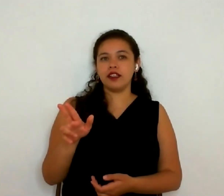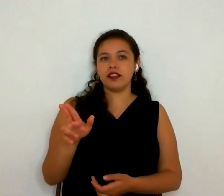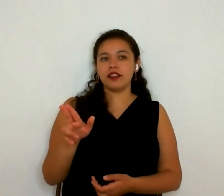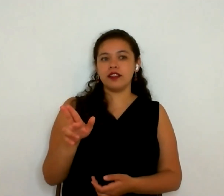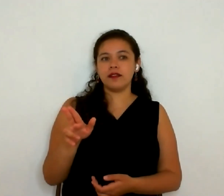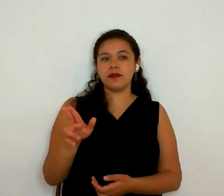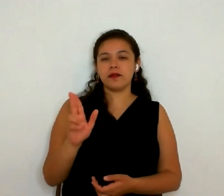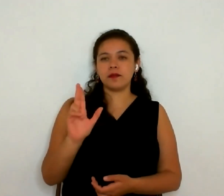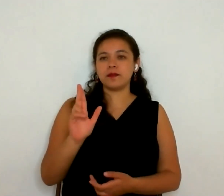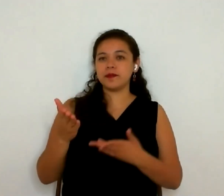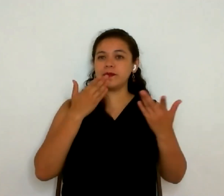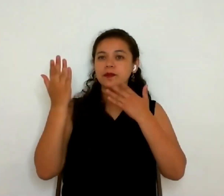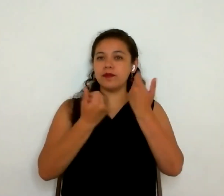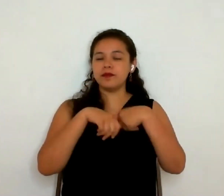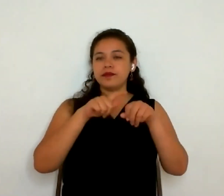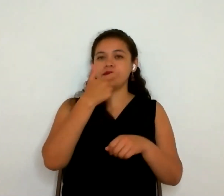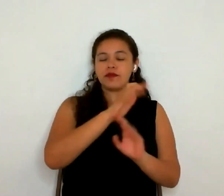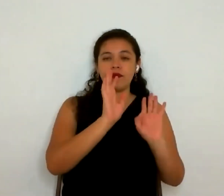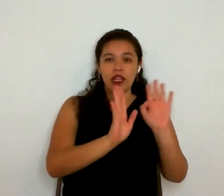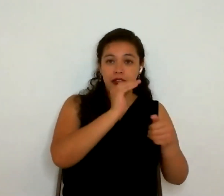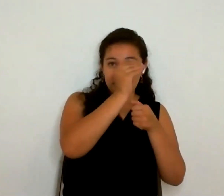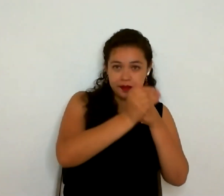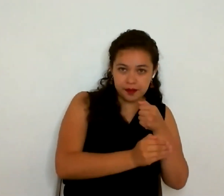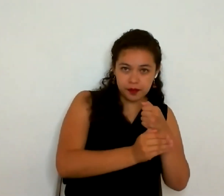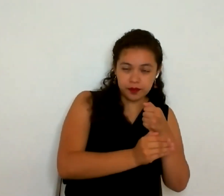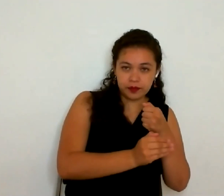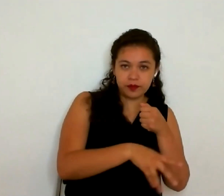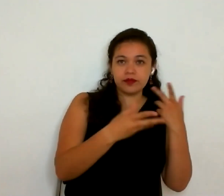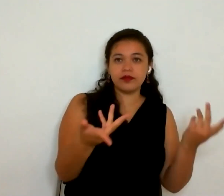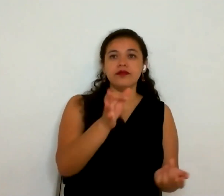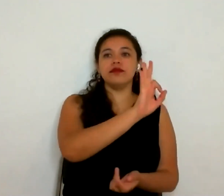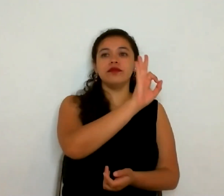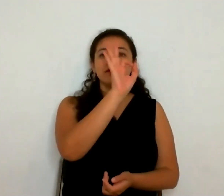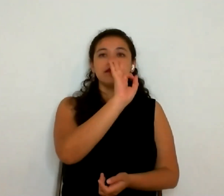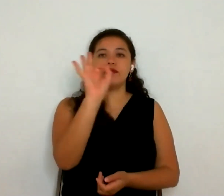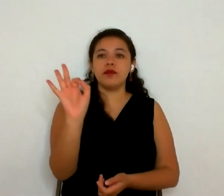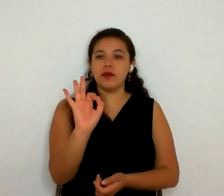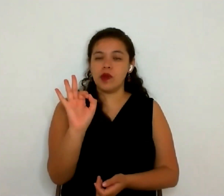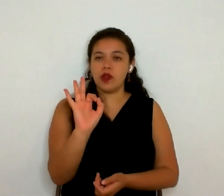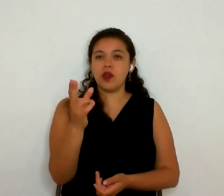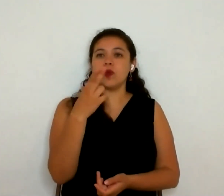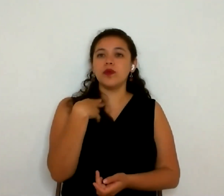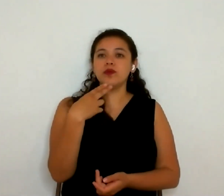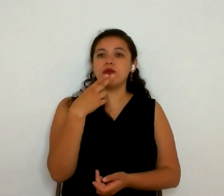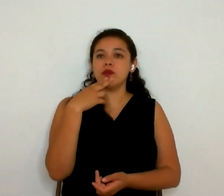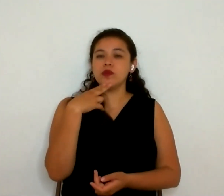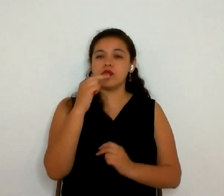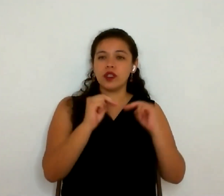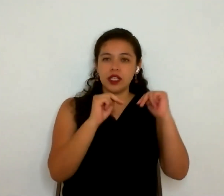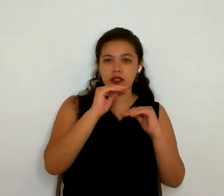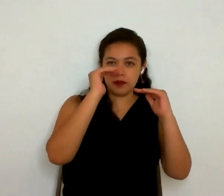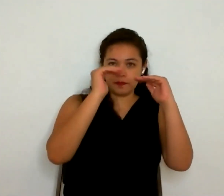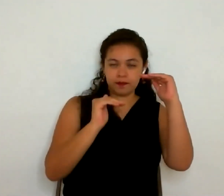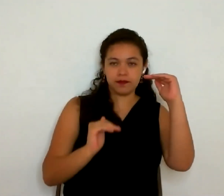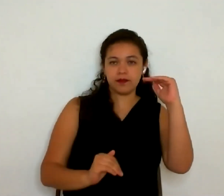del estudio socioeconómico con los porcentajes que pagan los usuarios en cada nivel socioeconómico